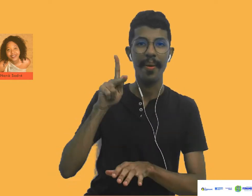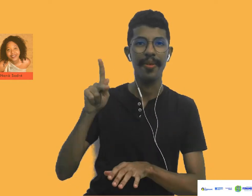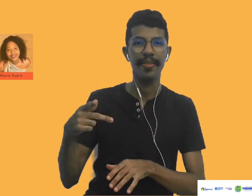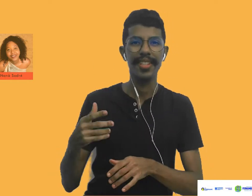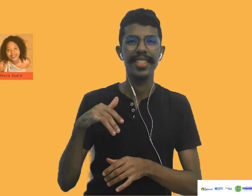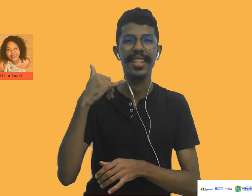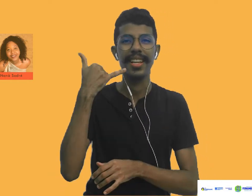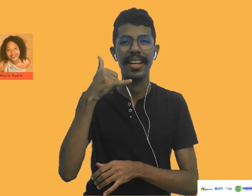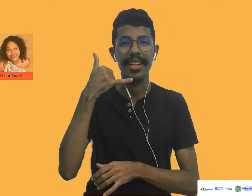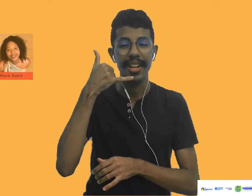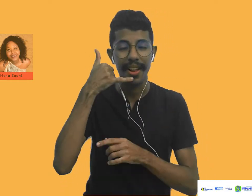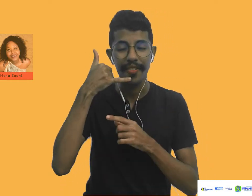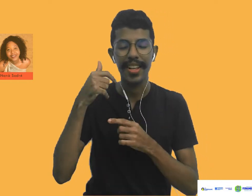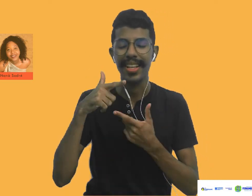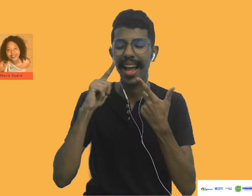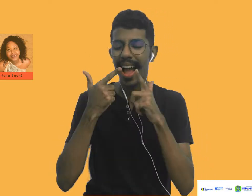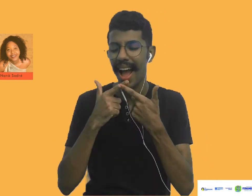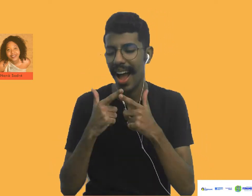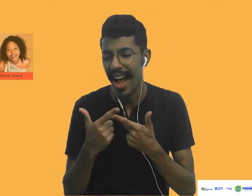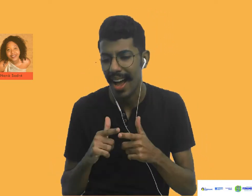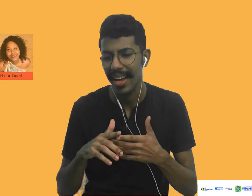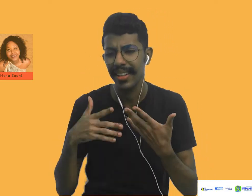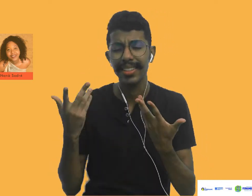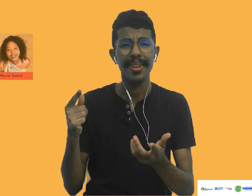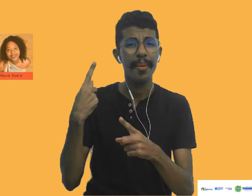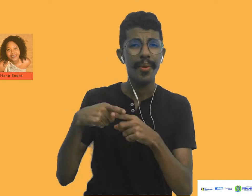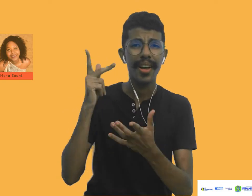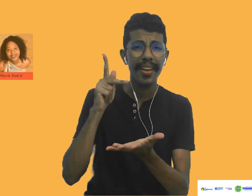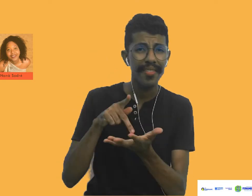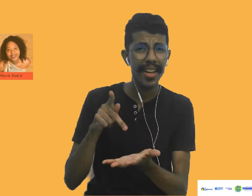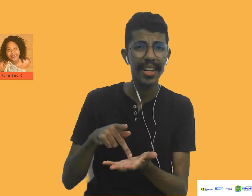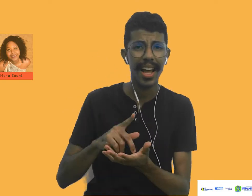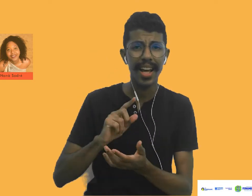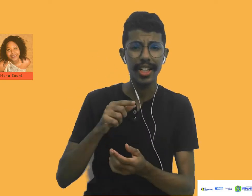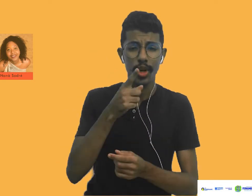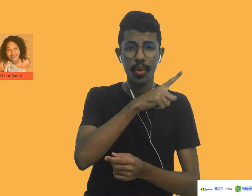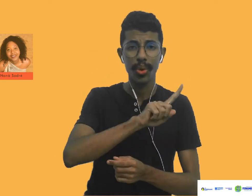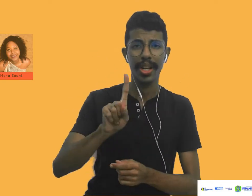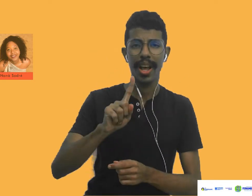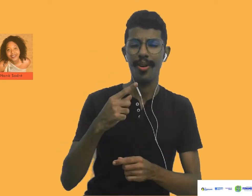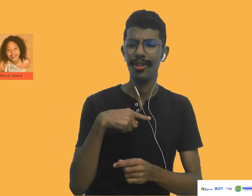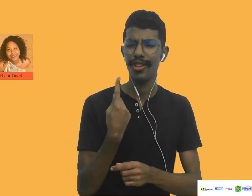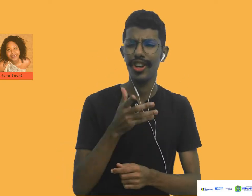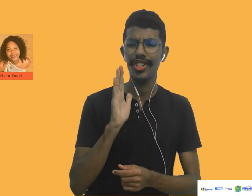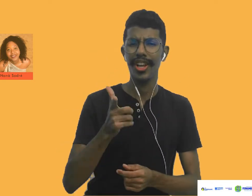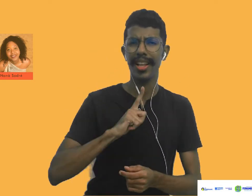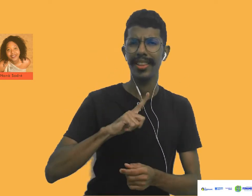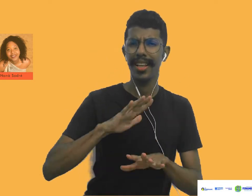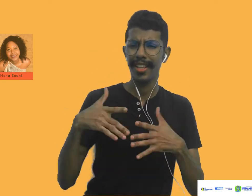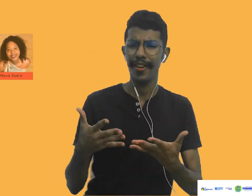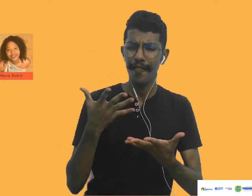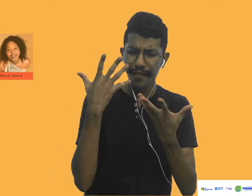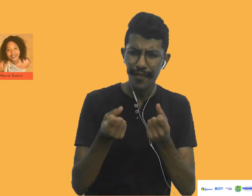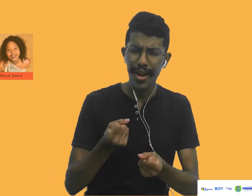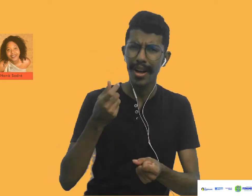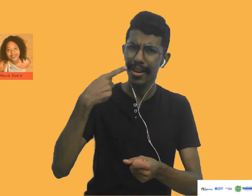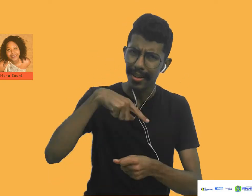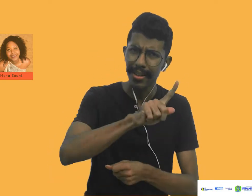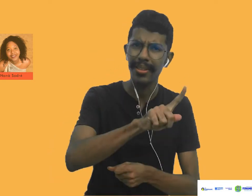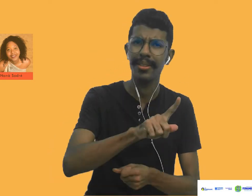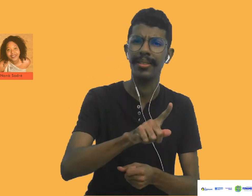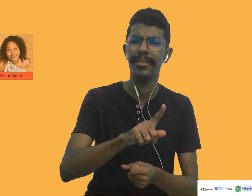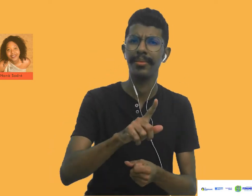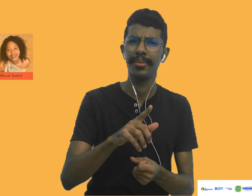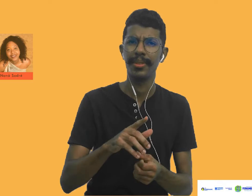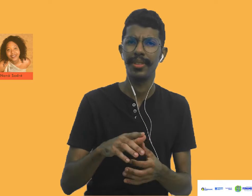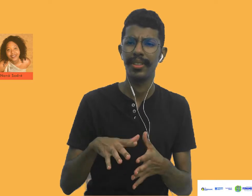diz isso. Porque é. Então, o não a gente já tem. Então, vamos embora, bater a cara. Correr atrás